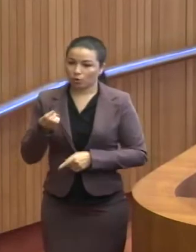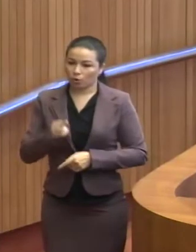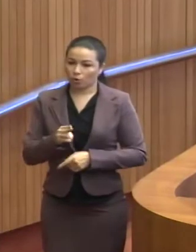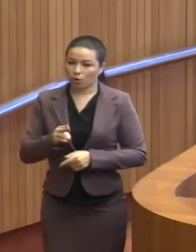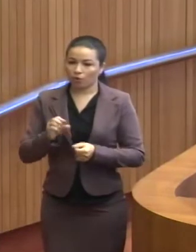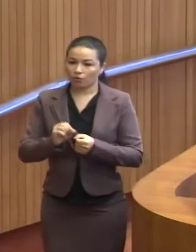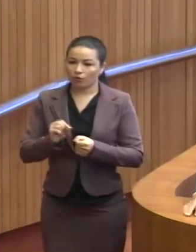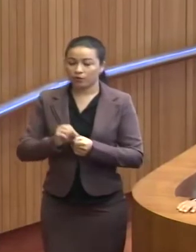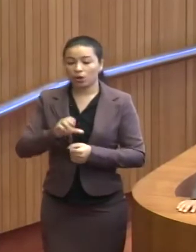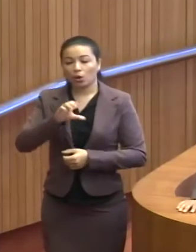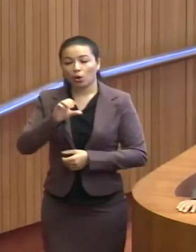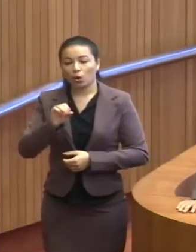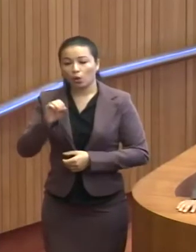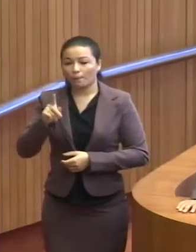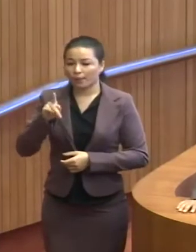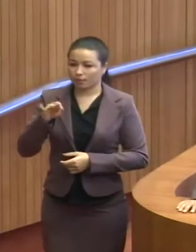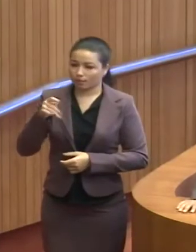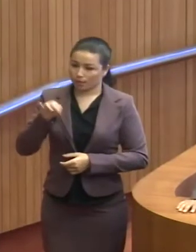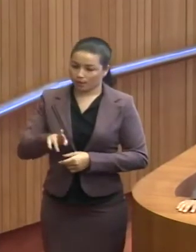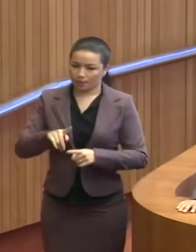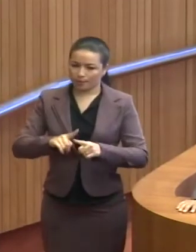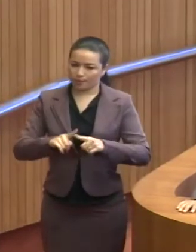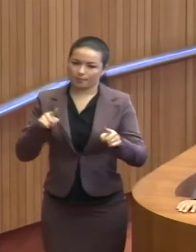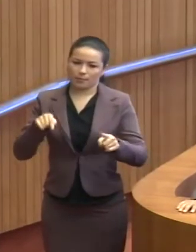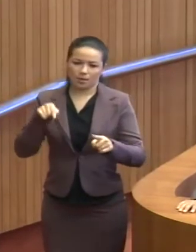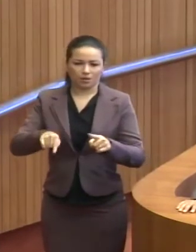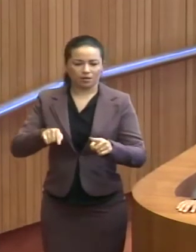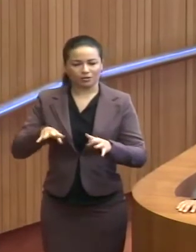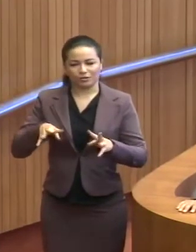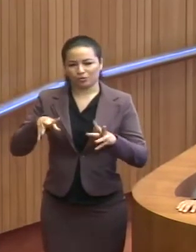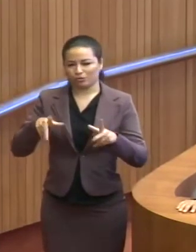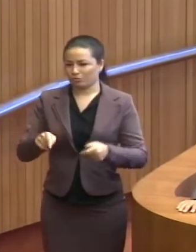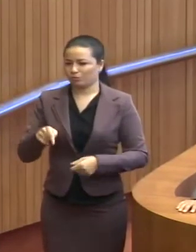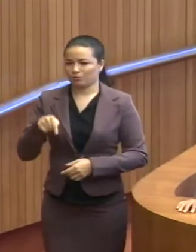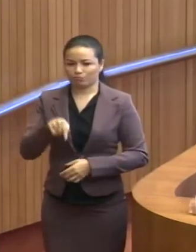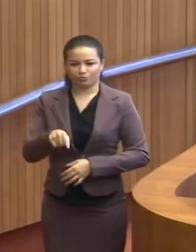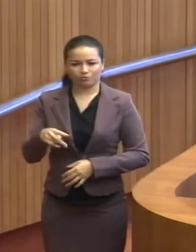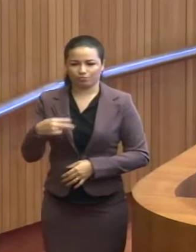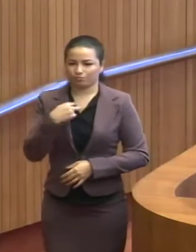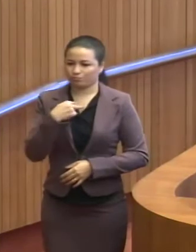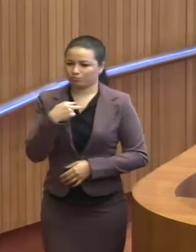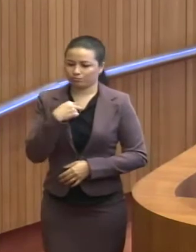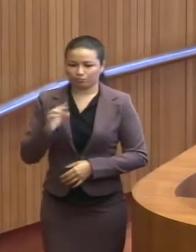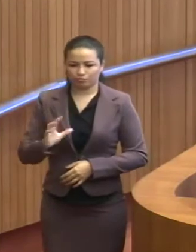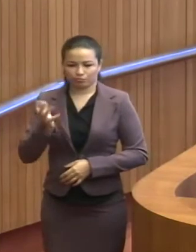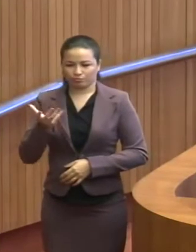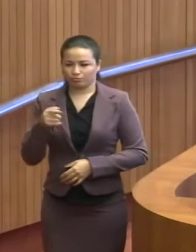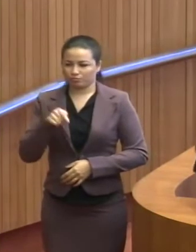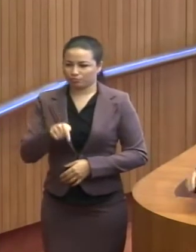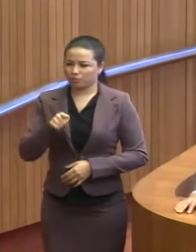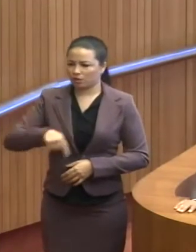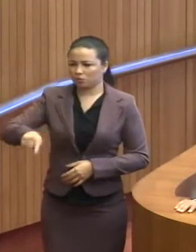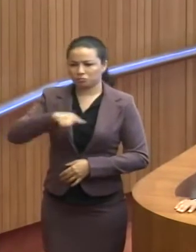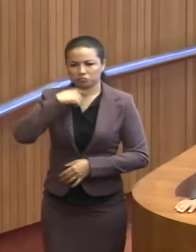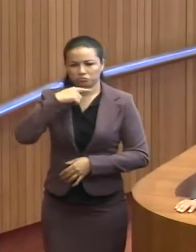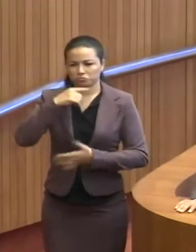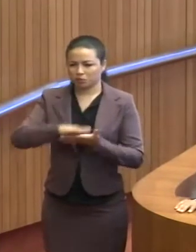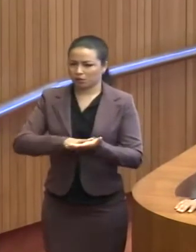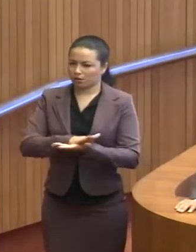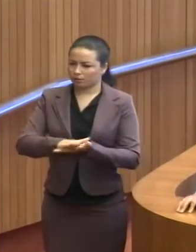me cooptar. Mas tudo isso foi em vão. Nada disso eles